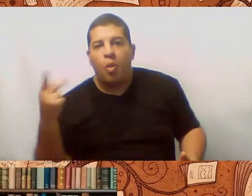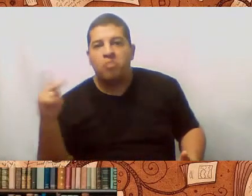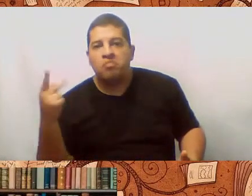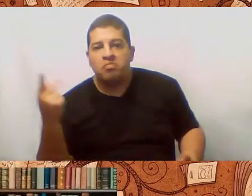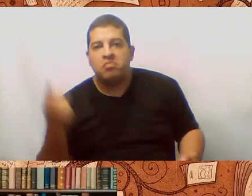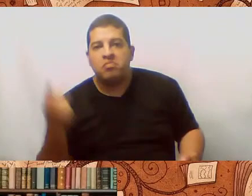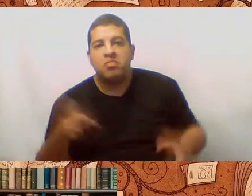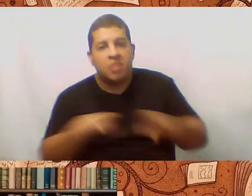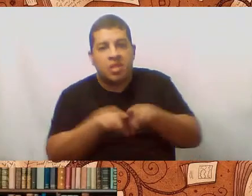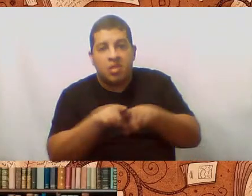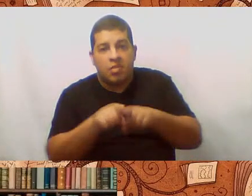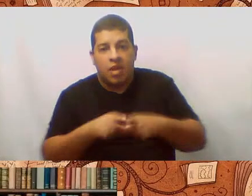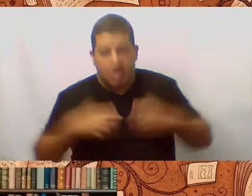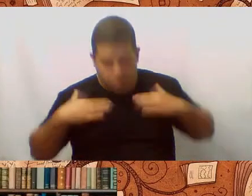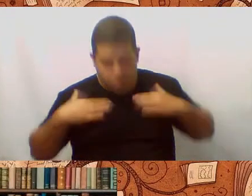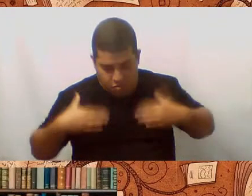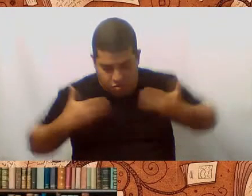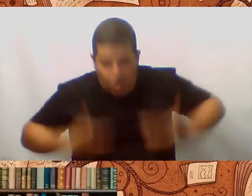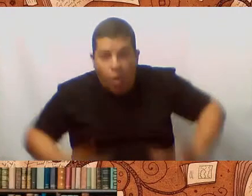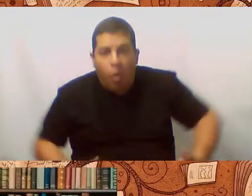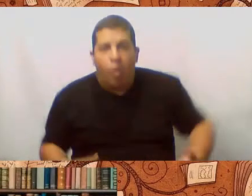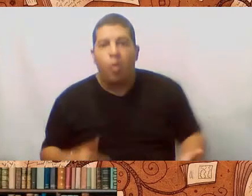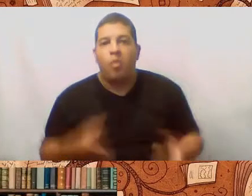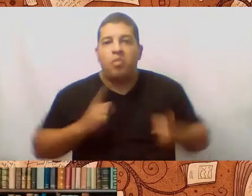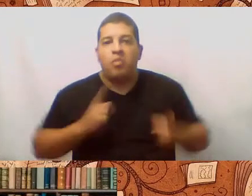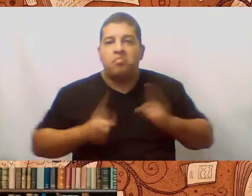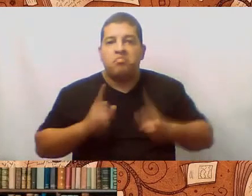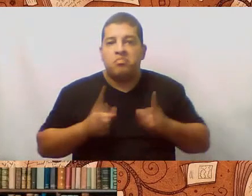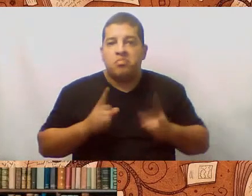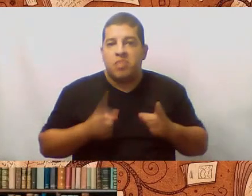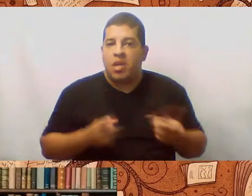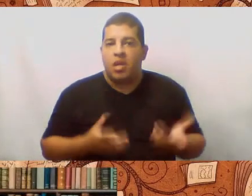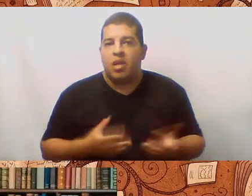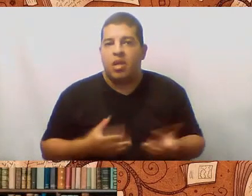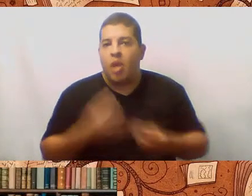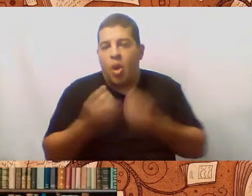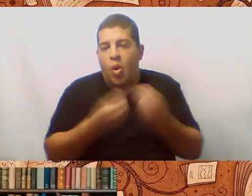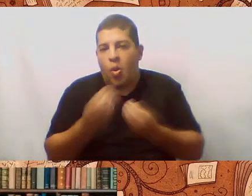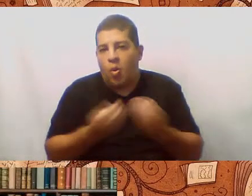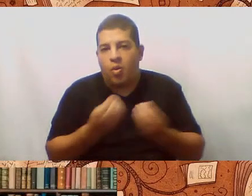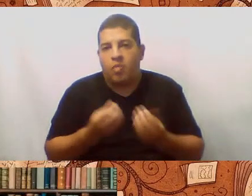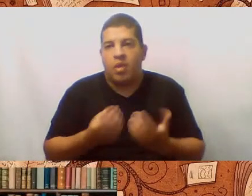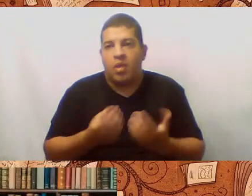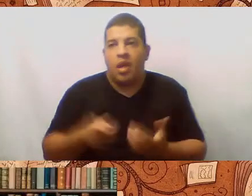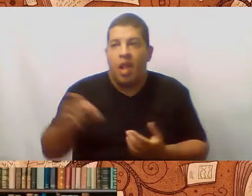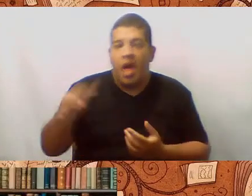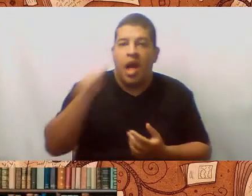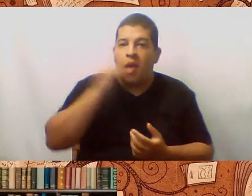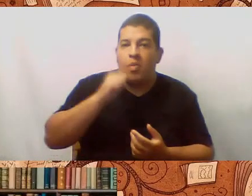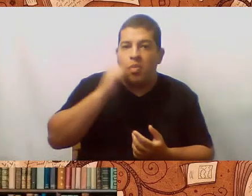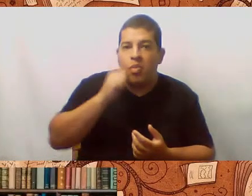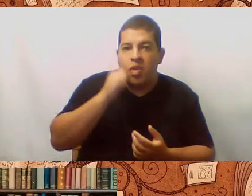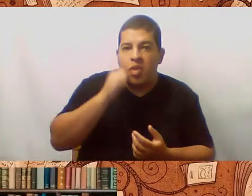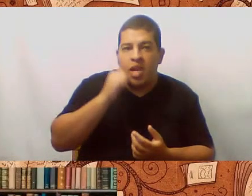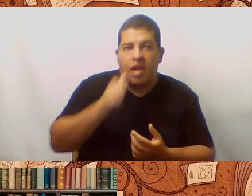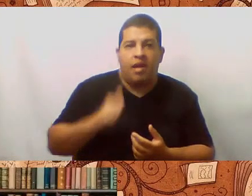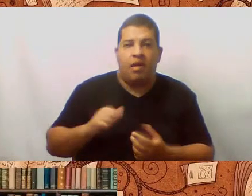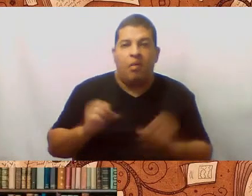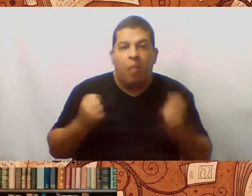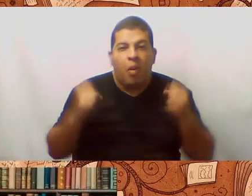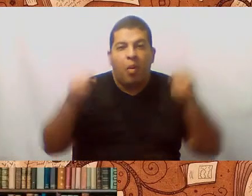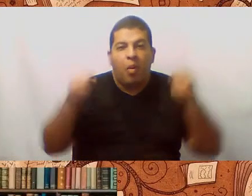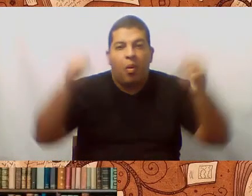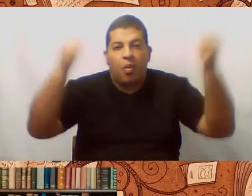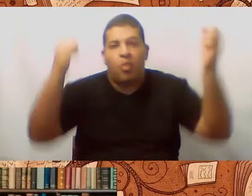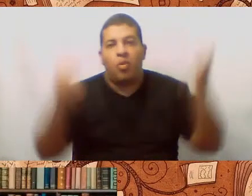do transexual, sem dizer que as mulheres são histéricas graves por contrariarem